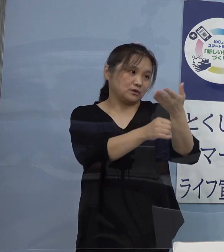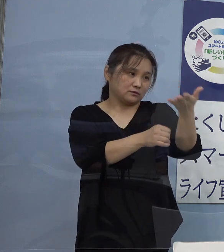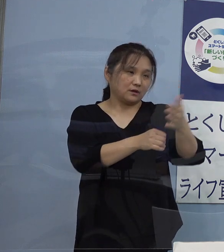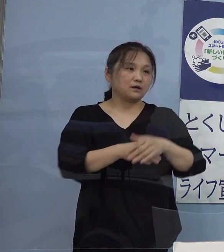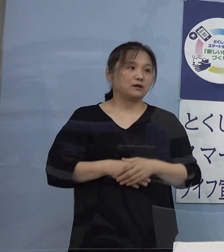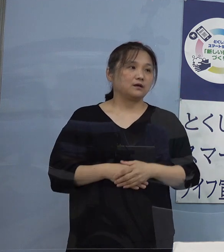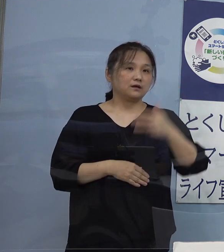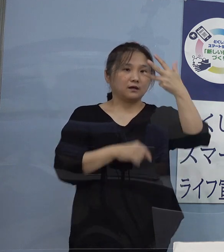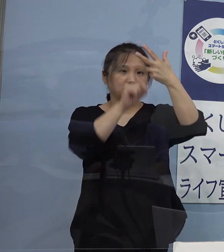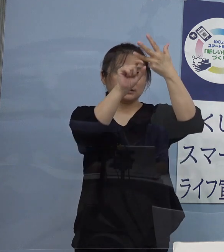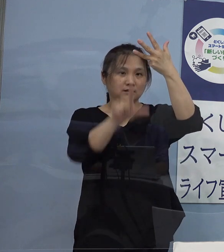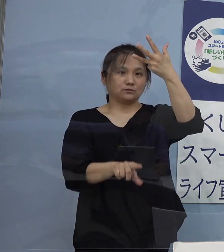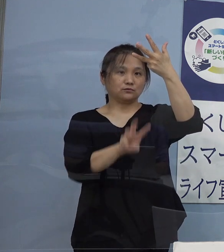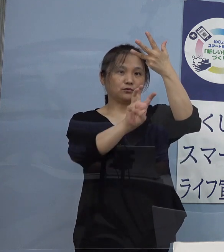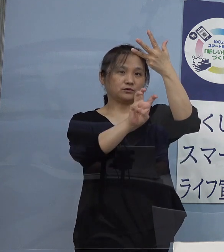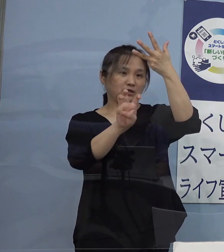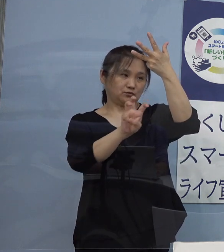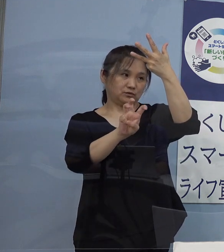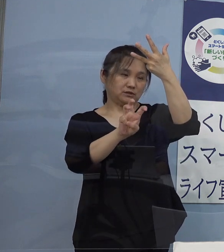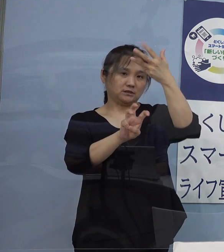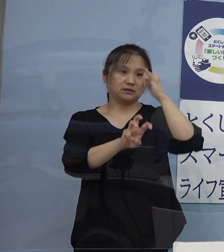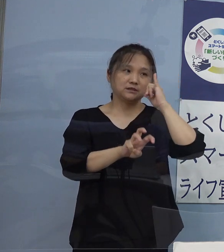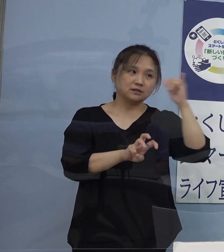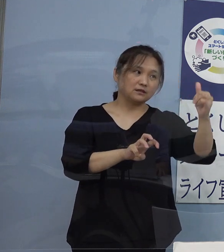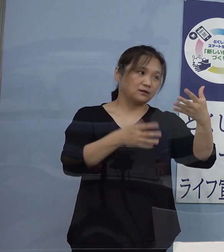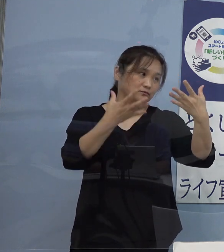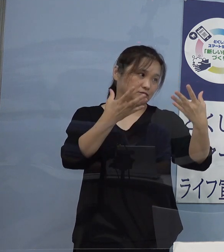30日ですね。